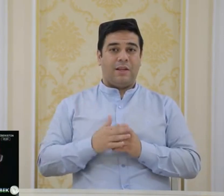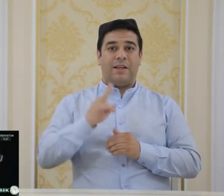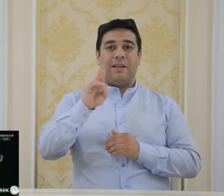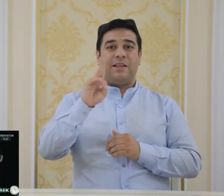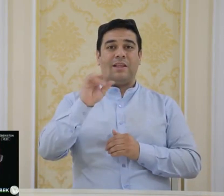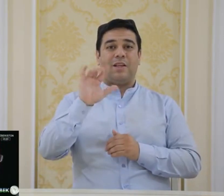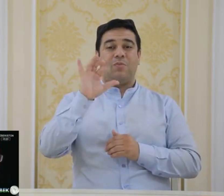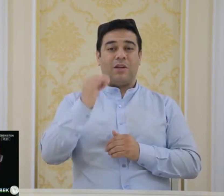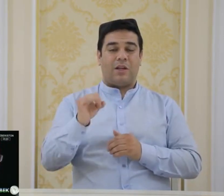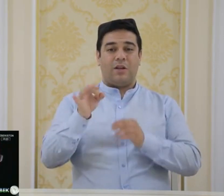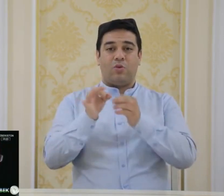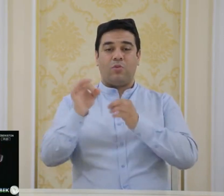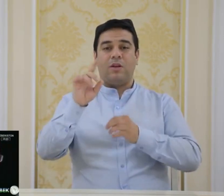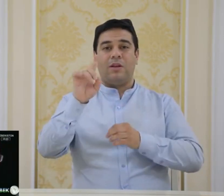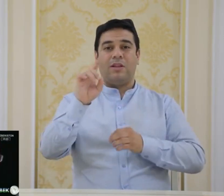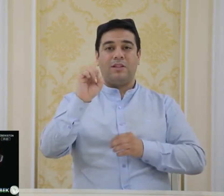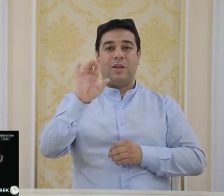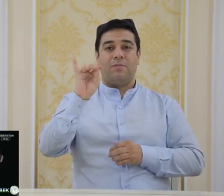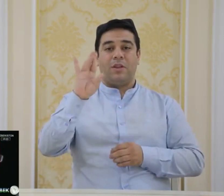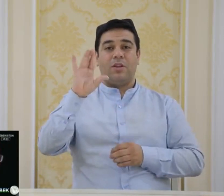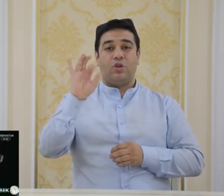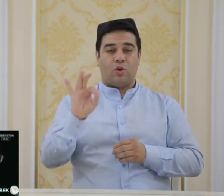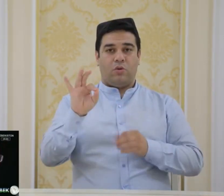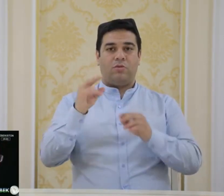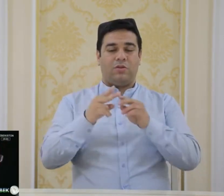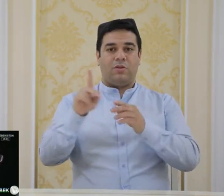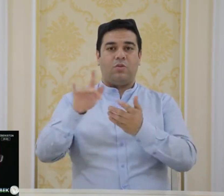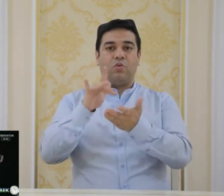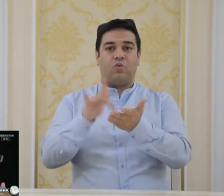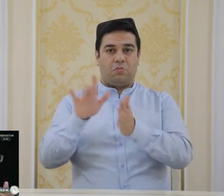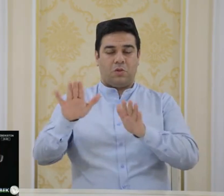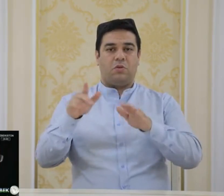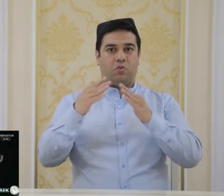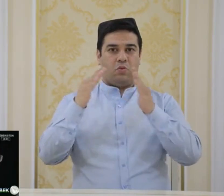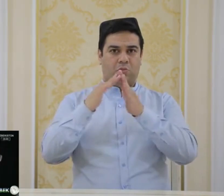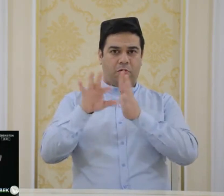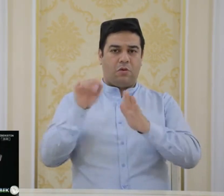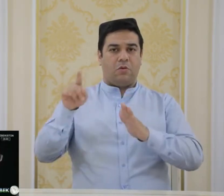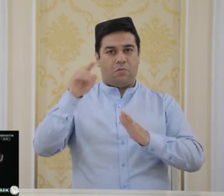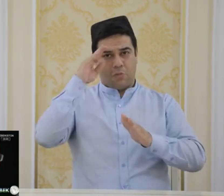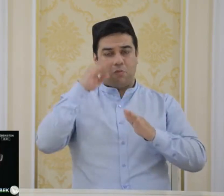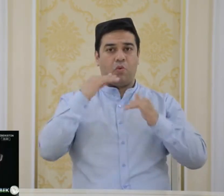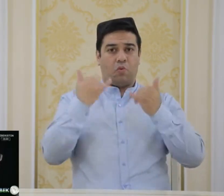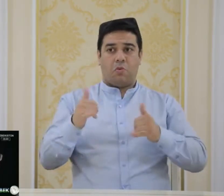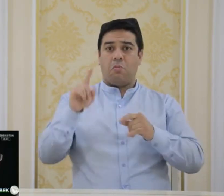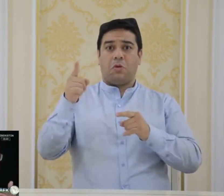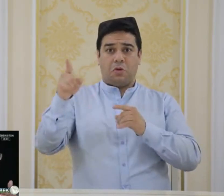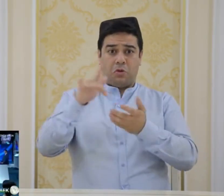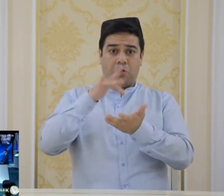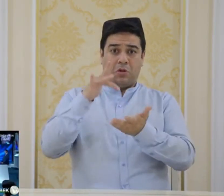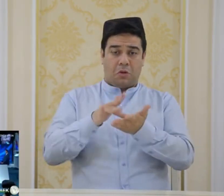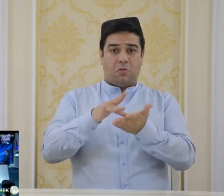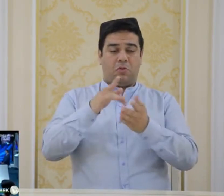Kibray tumanini Zebnisov ko'chasidan tanladi. Men hayron bo'ldim ki, o Kibraydan shaharga qatnashish